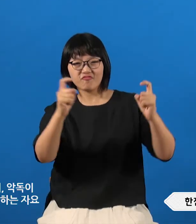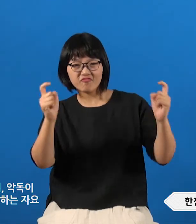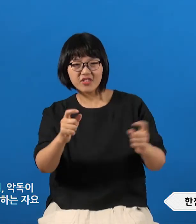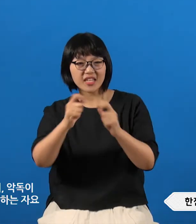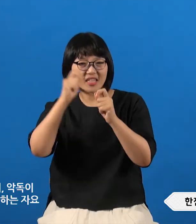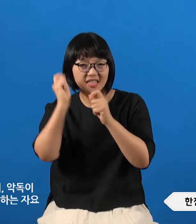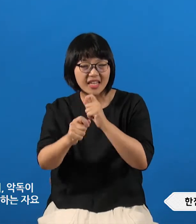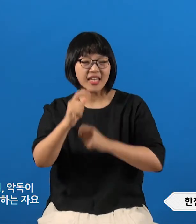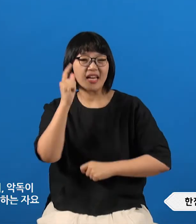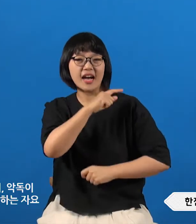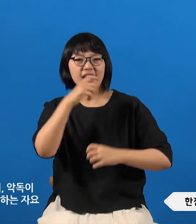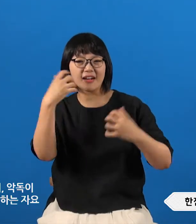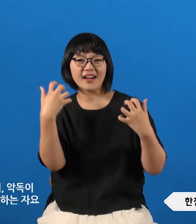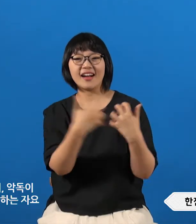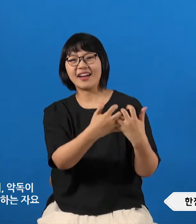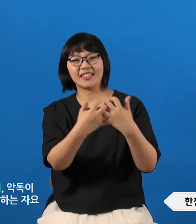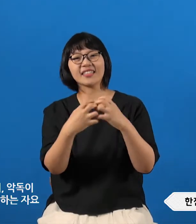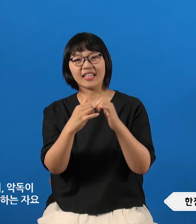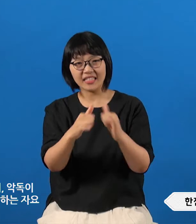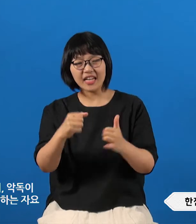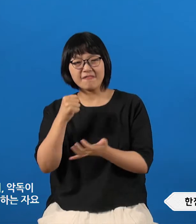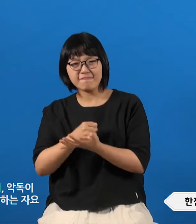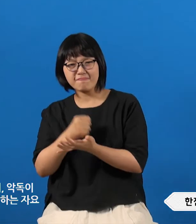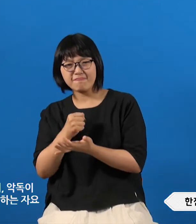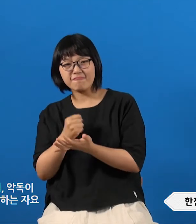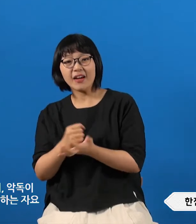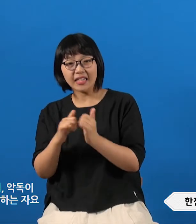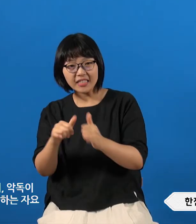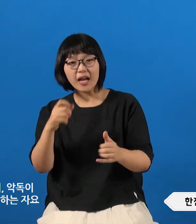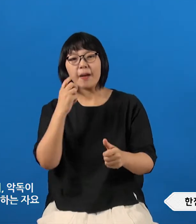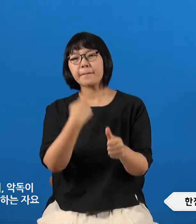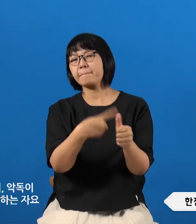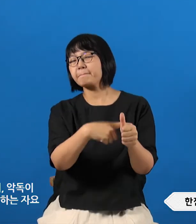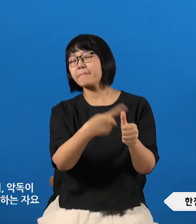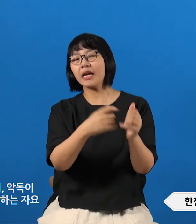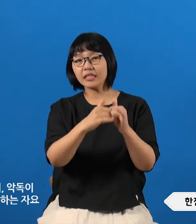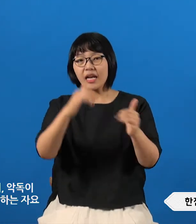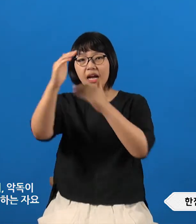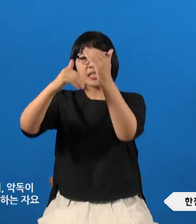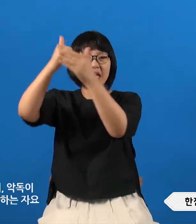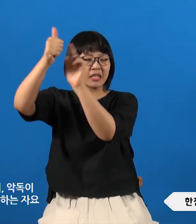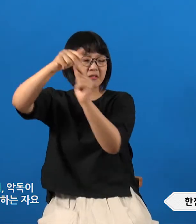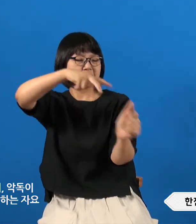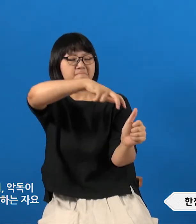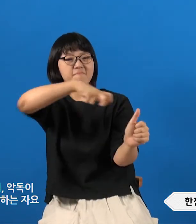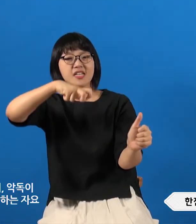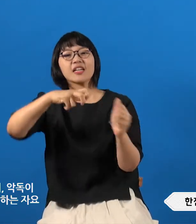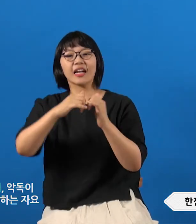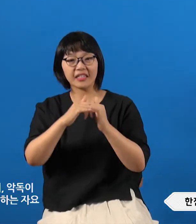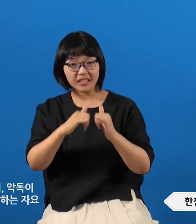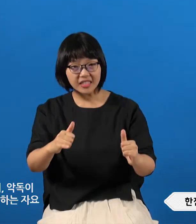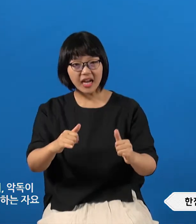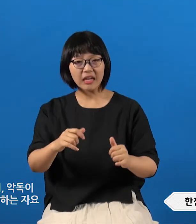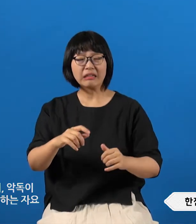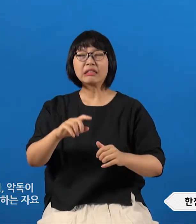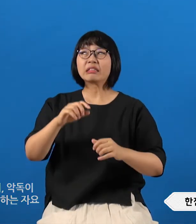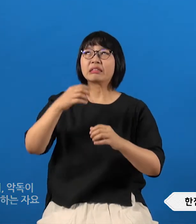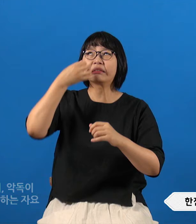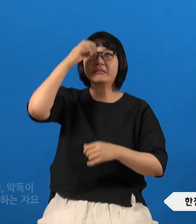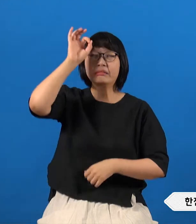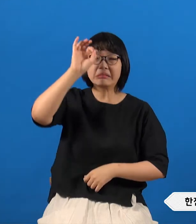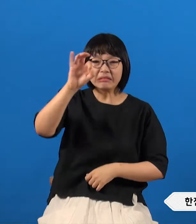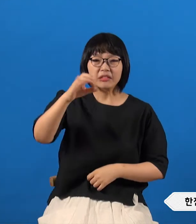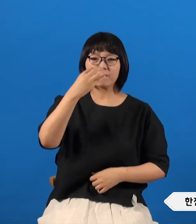분쟁, 사기, 악독이 가득한 자요, 수군수군하는 자요, 비방하는 자요, 하나님께서 미워하시는 자요,